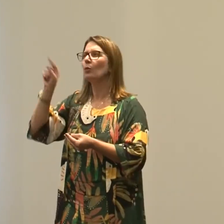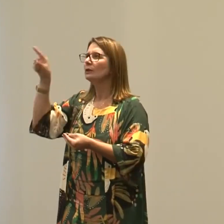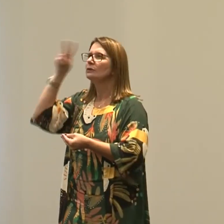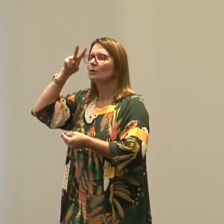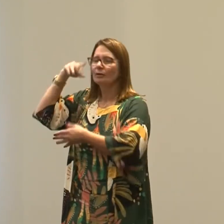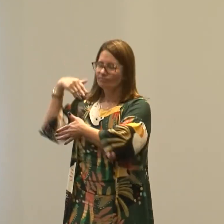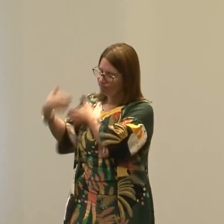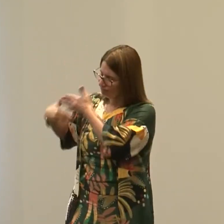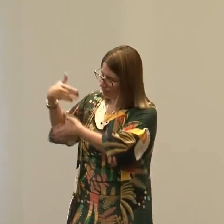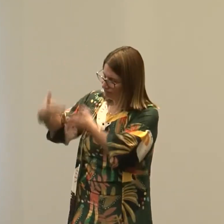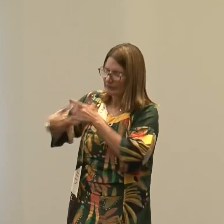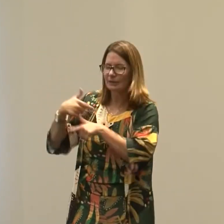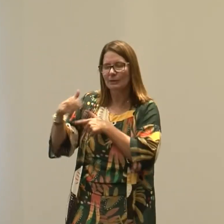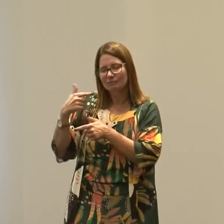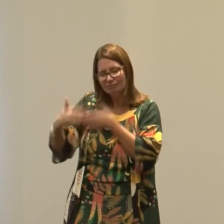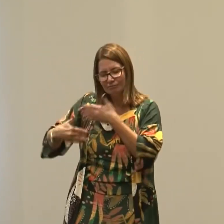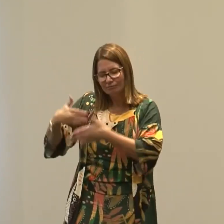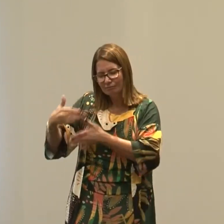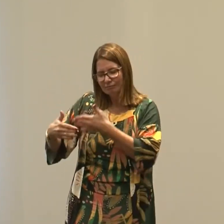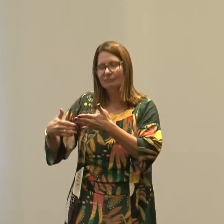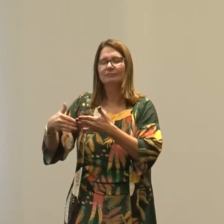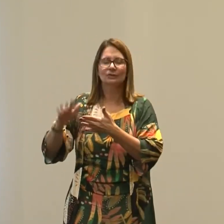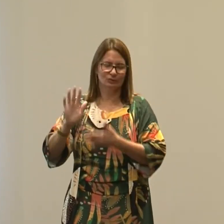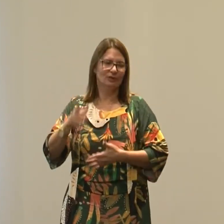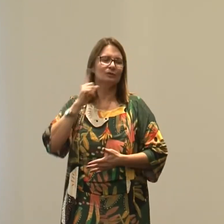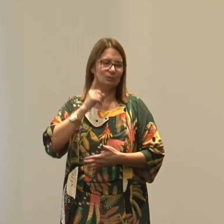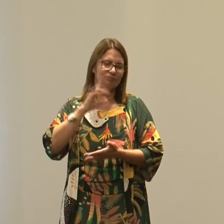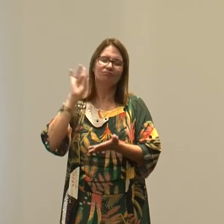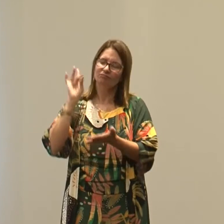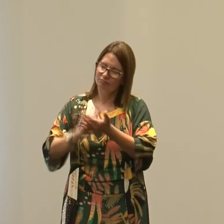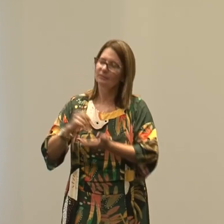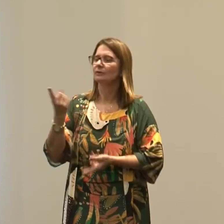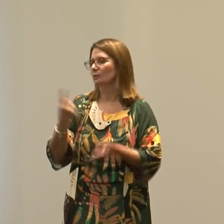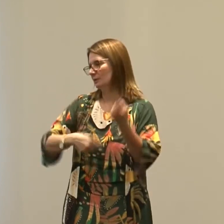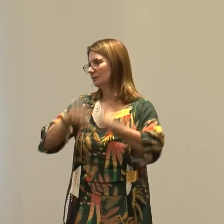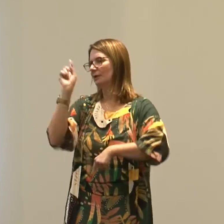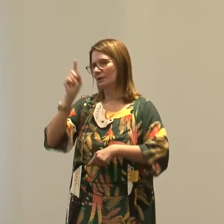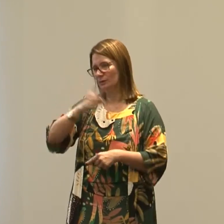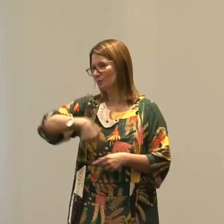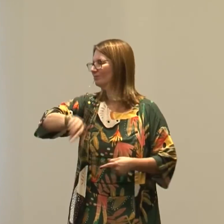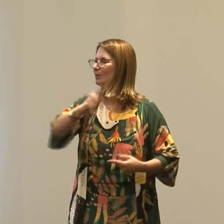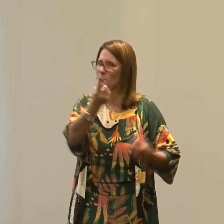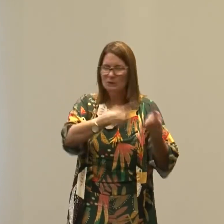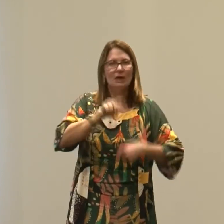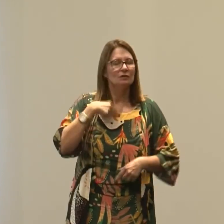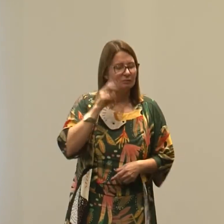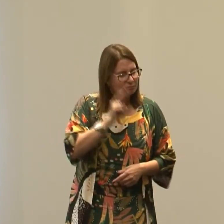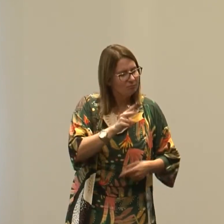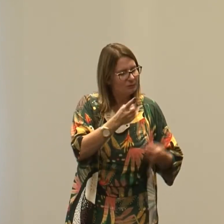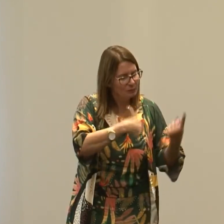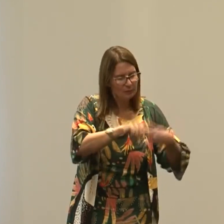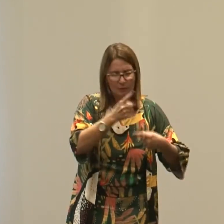Bom, para concluir, essa é a história do nosso trabalho, né? As pessoas surdas estão se